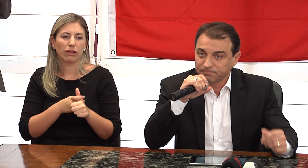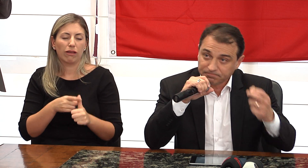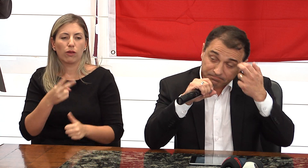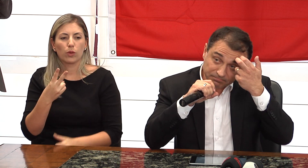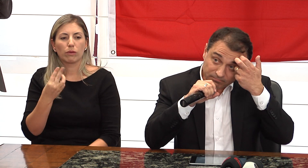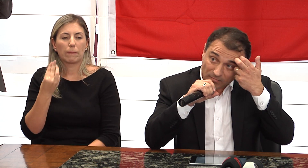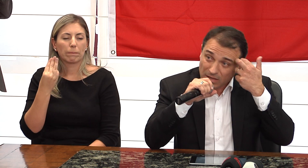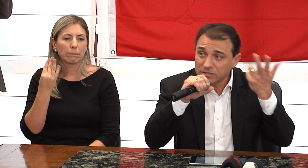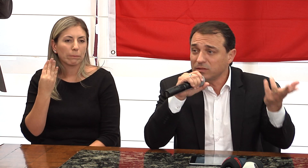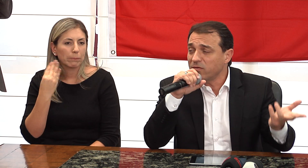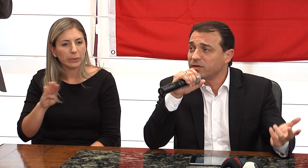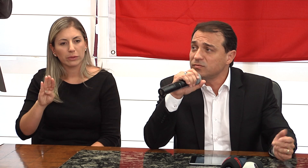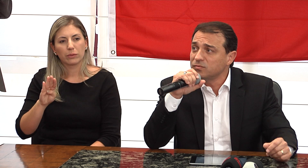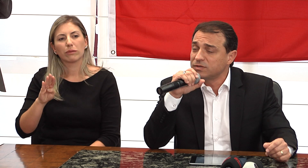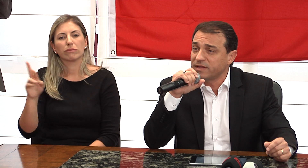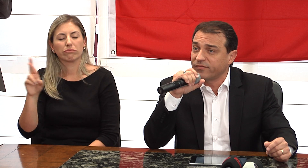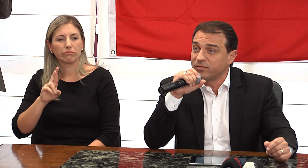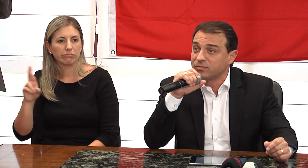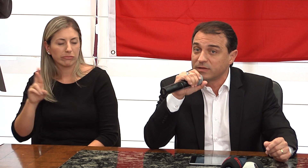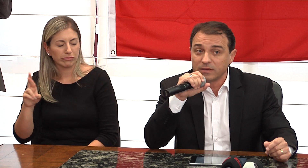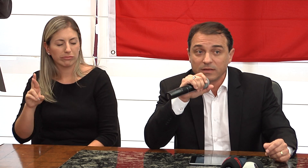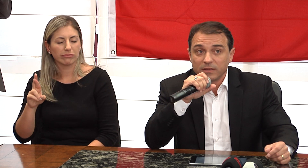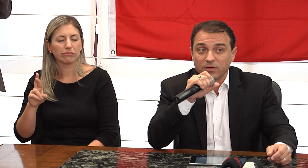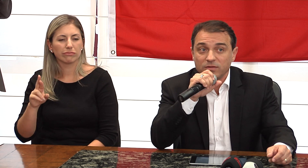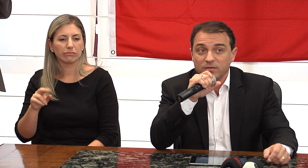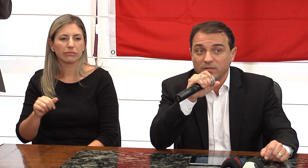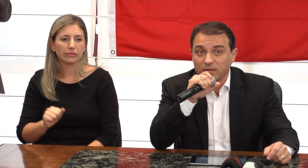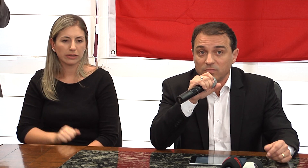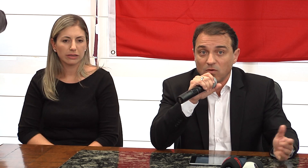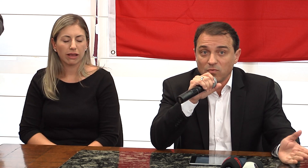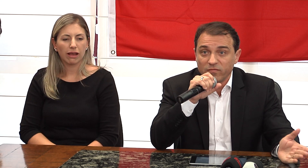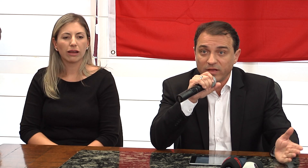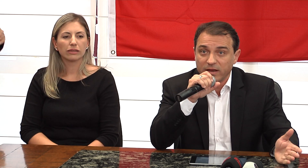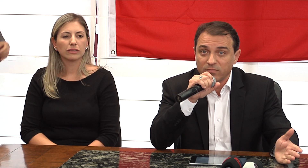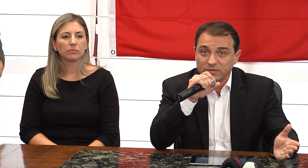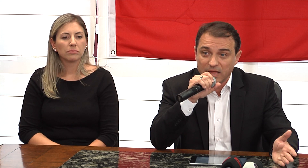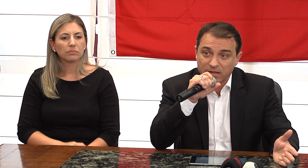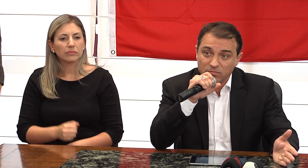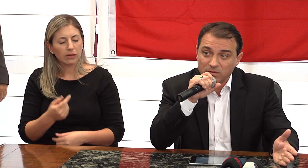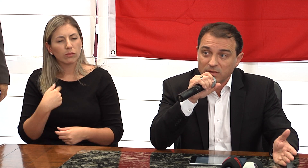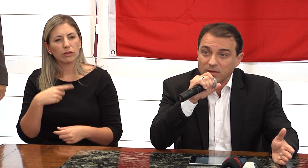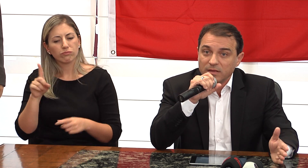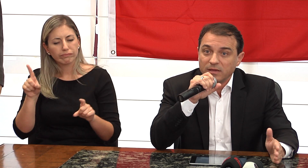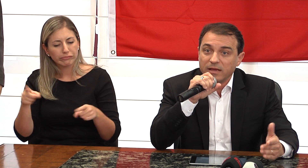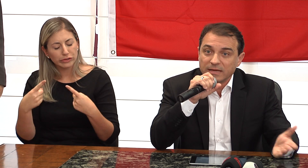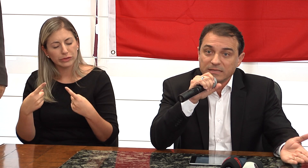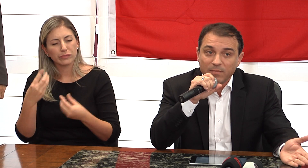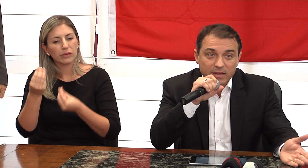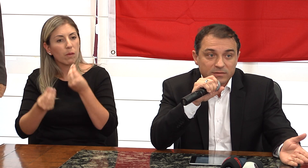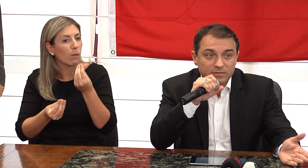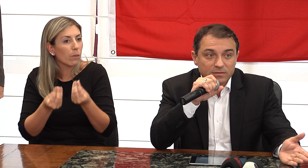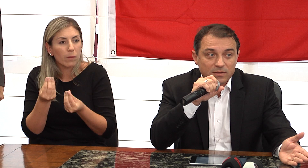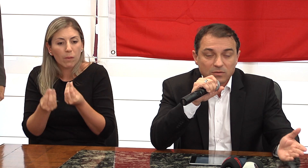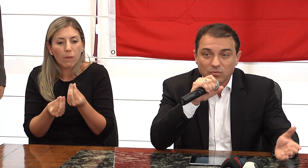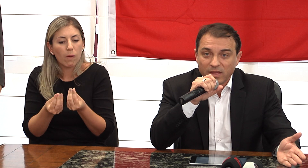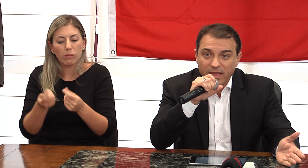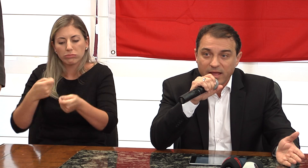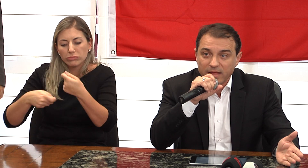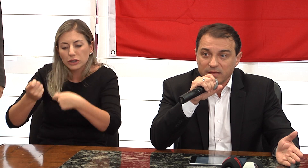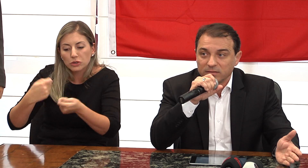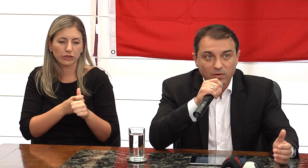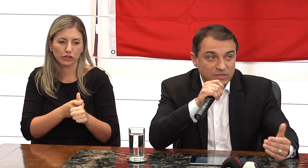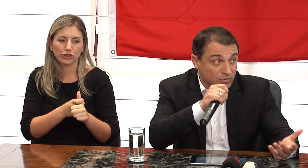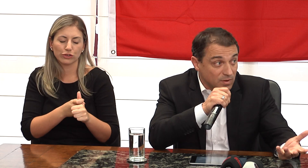de reais. Esse é talvez um dos desafios, né, que a gente entende, como governar um Estado que gasta mais do